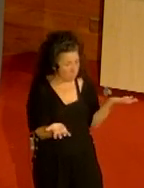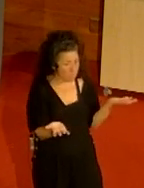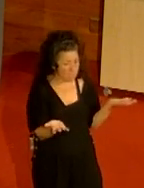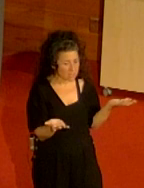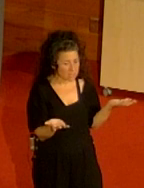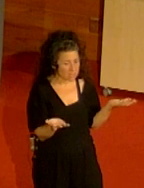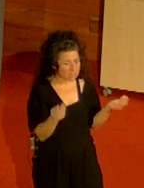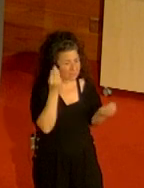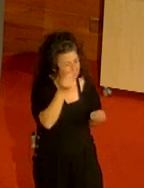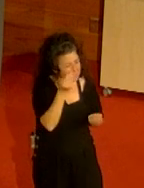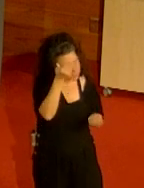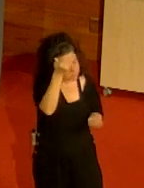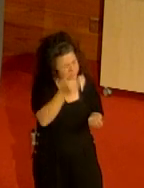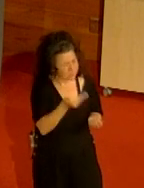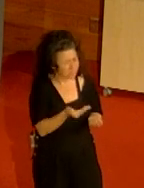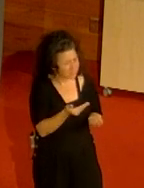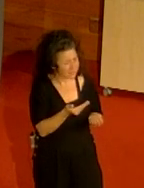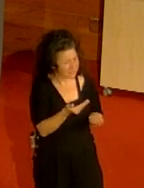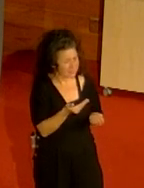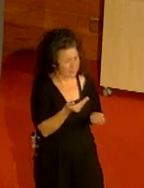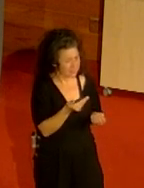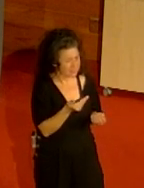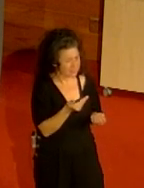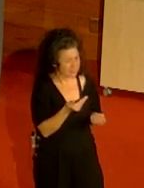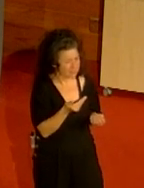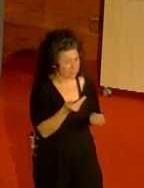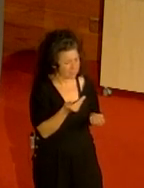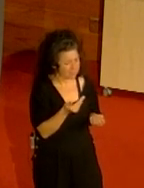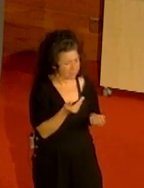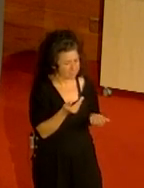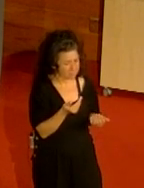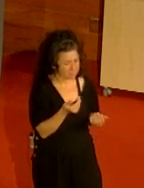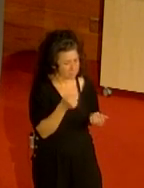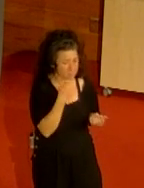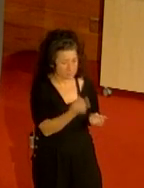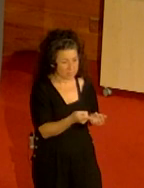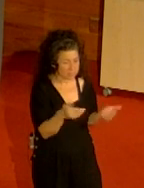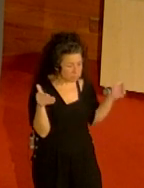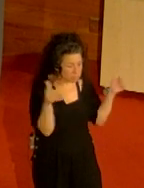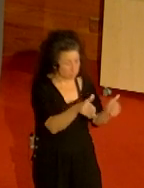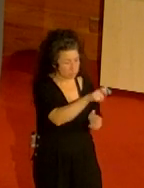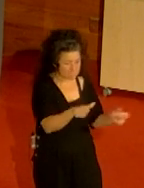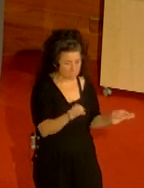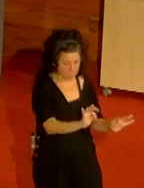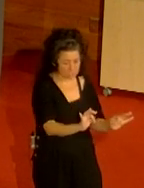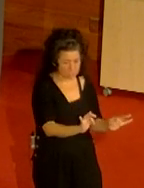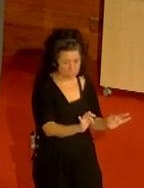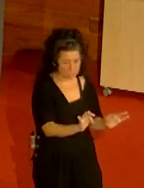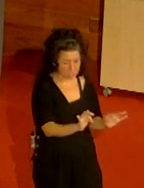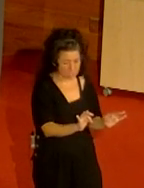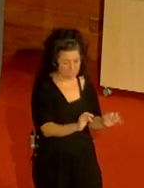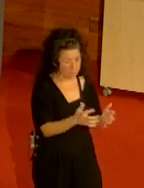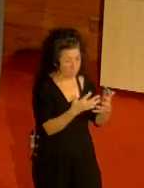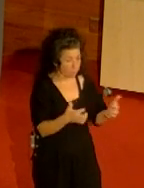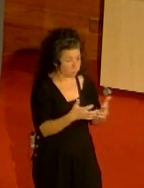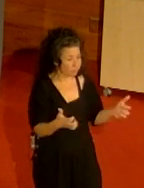parece fundamental, ¿no? Señalar a esas personas. Sé que no puedes entrar, por ejemplo, el grueso del